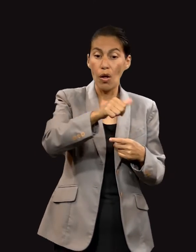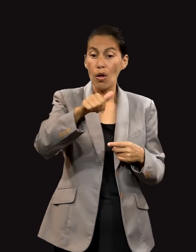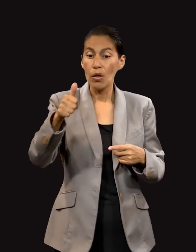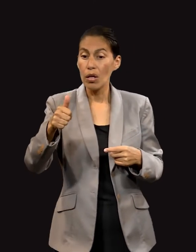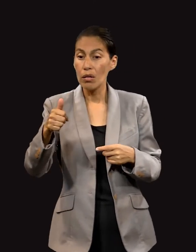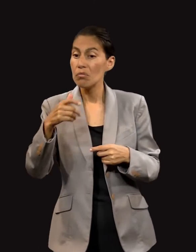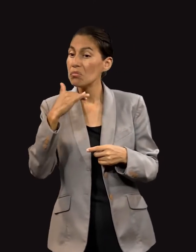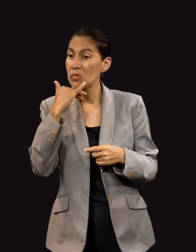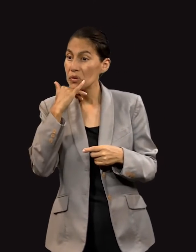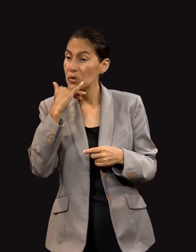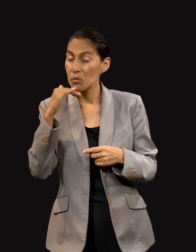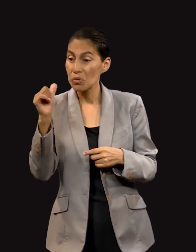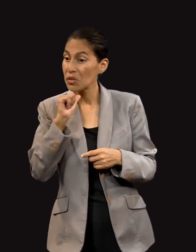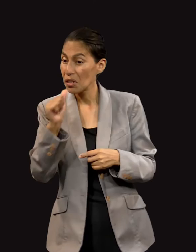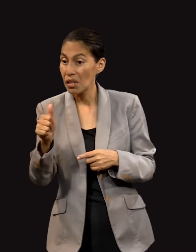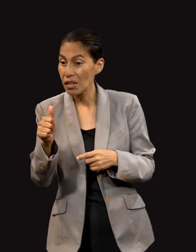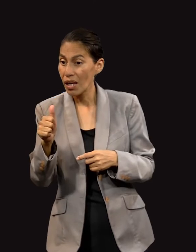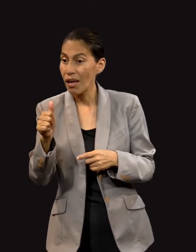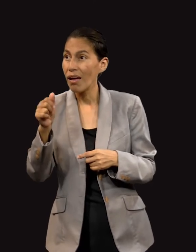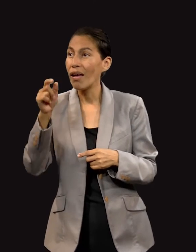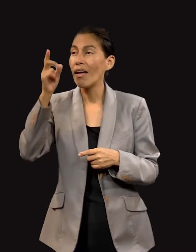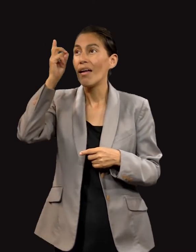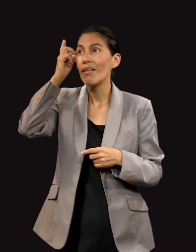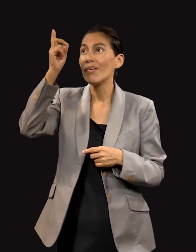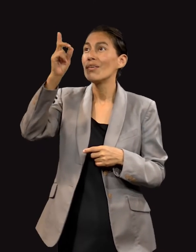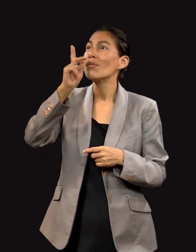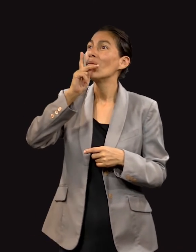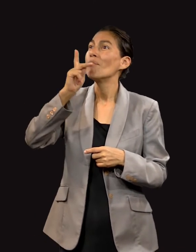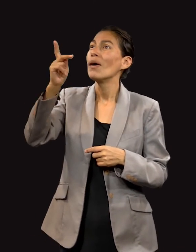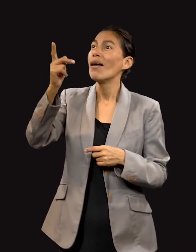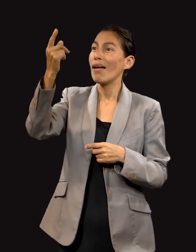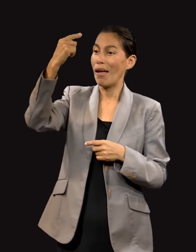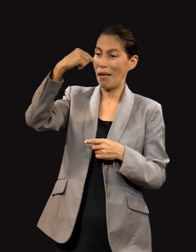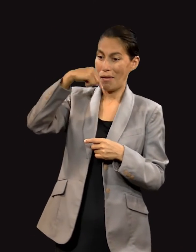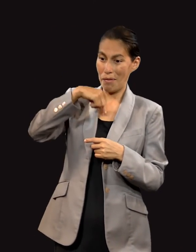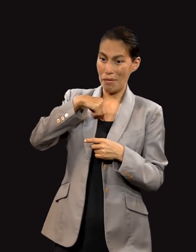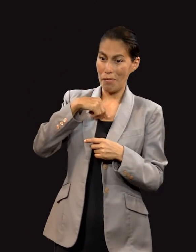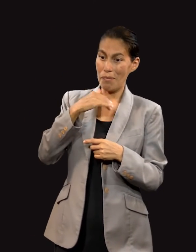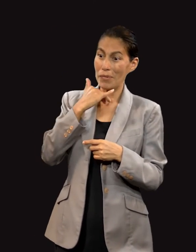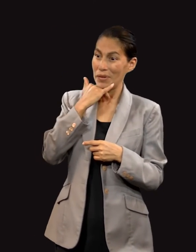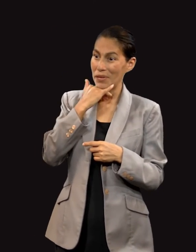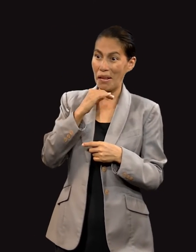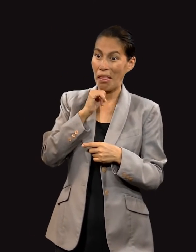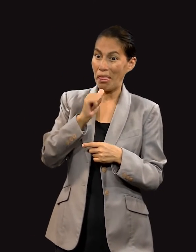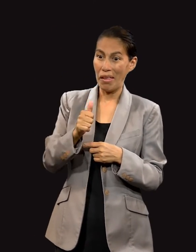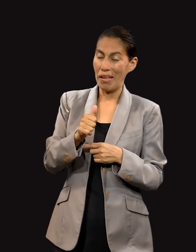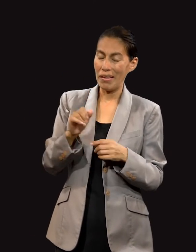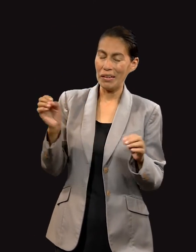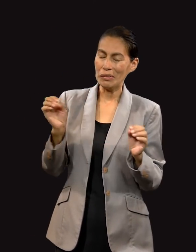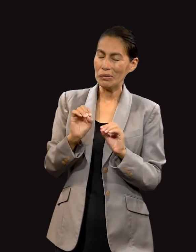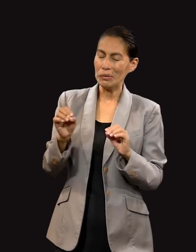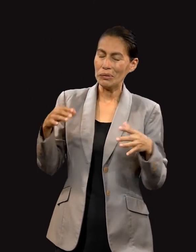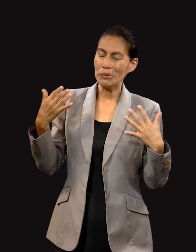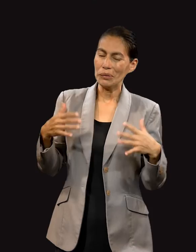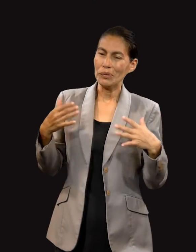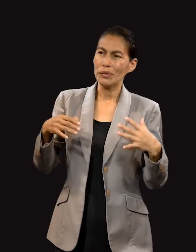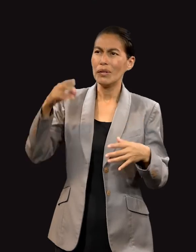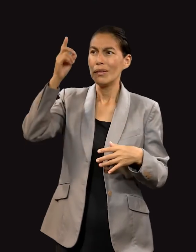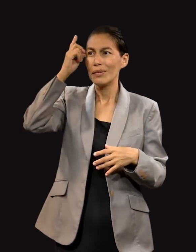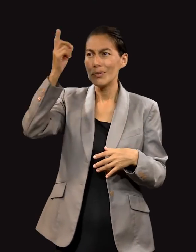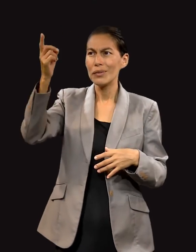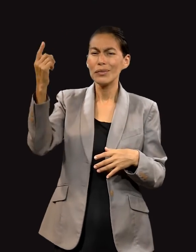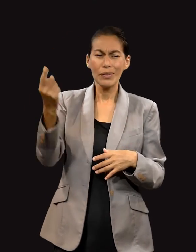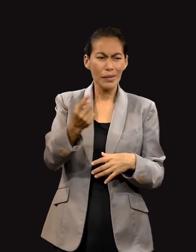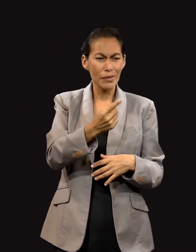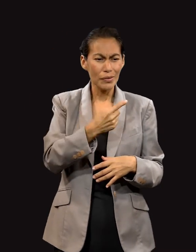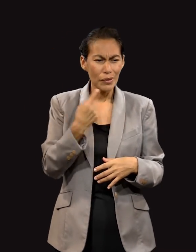ofensas, tampoco nuestro Padre nos perdonará las nuestras. Es una relación de correspondencia. Dios